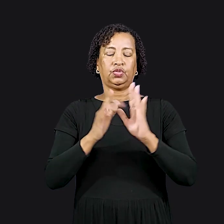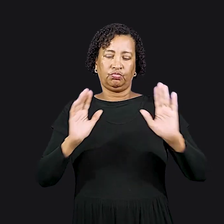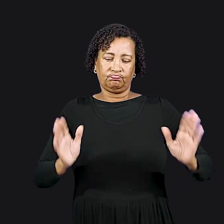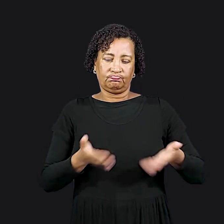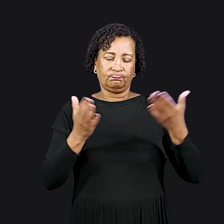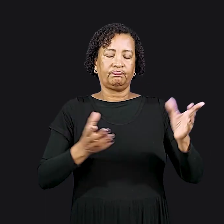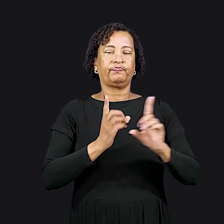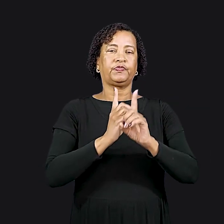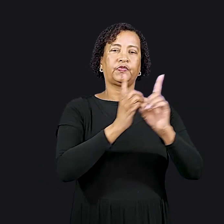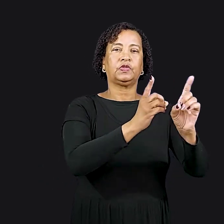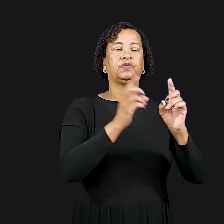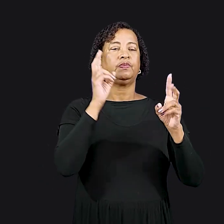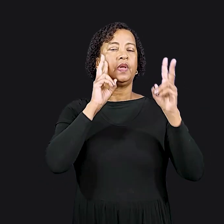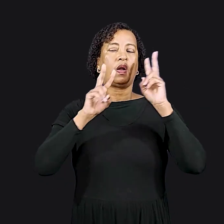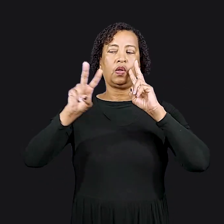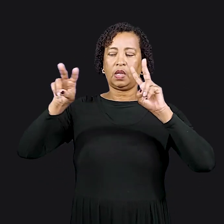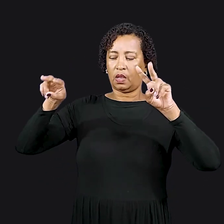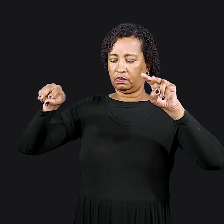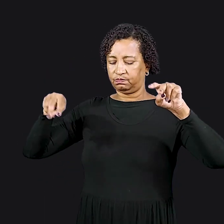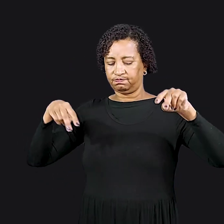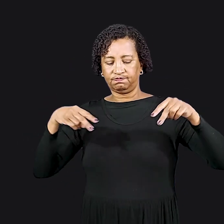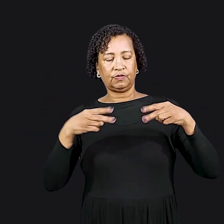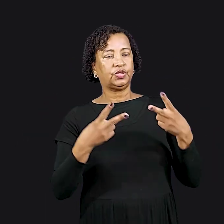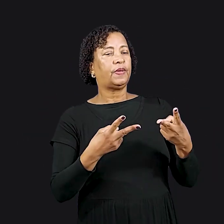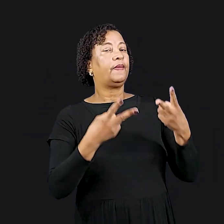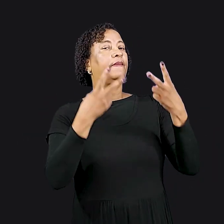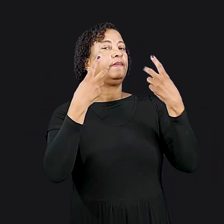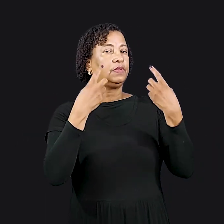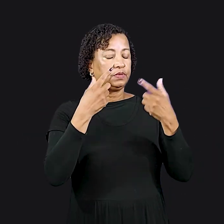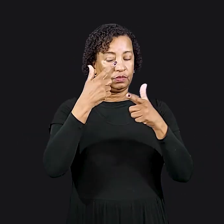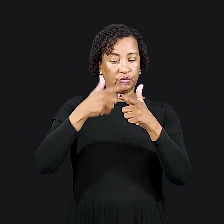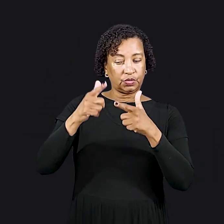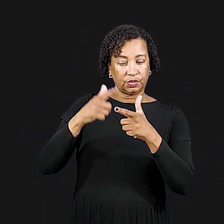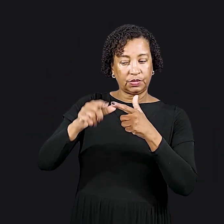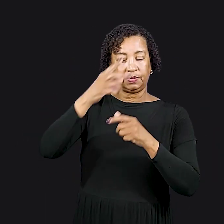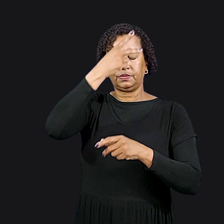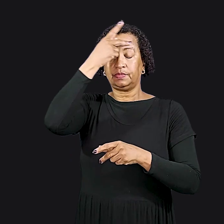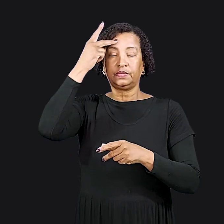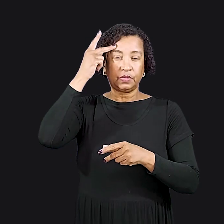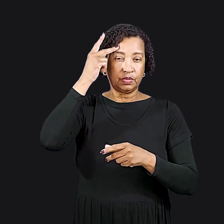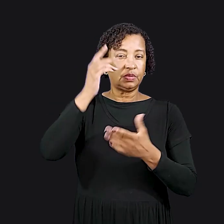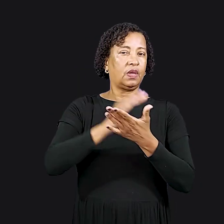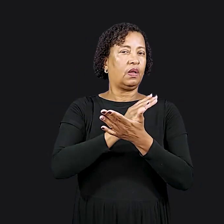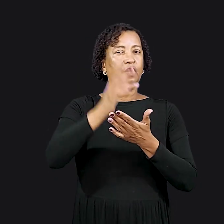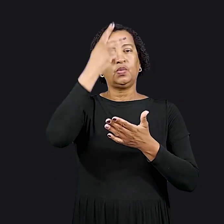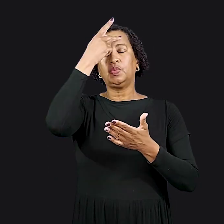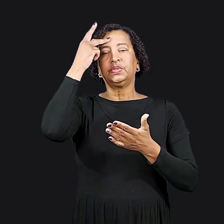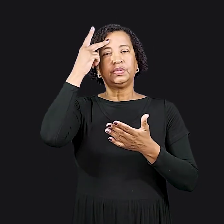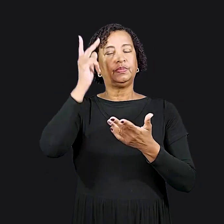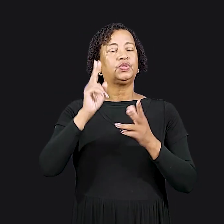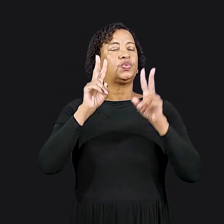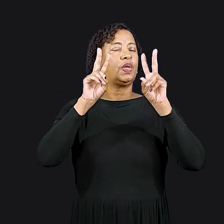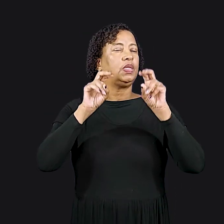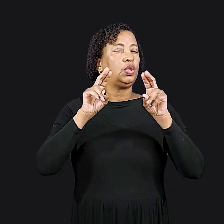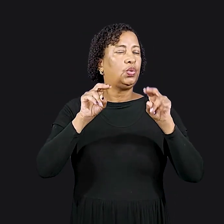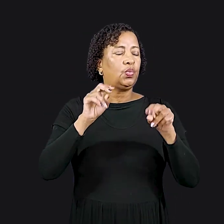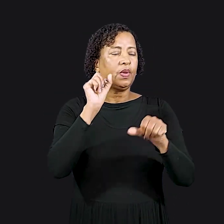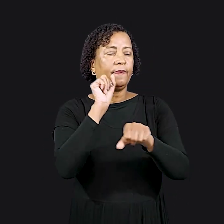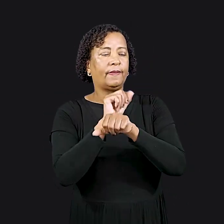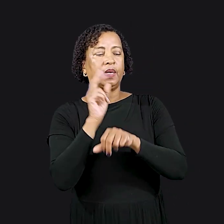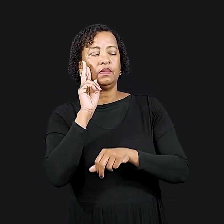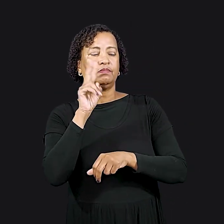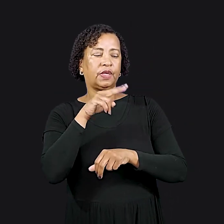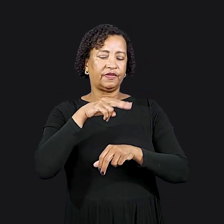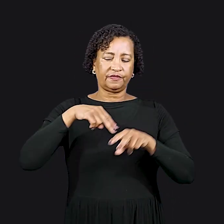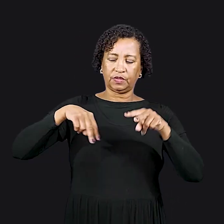os discípulos a olharem ao redor. Você já enxergou o problema das pessoas? Algumas pessoas nunca param para olhar ao